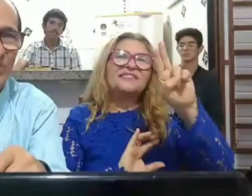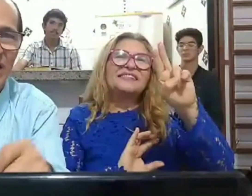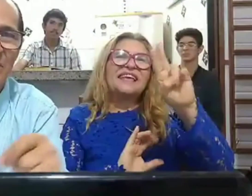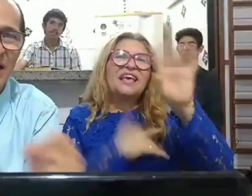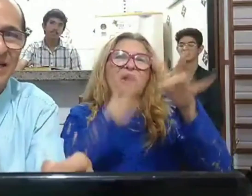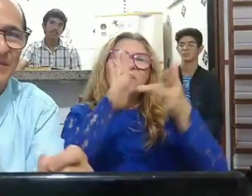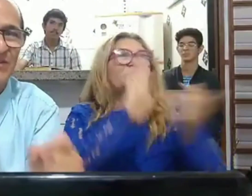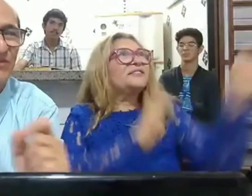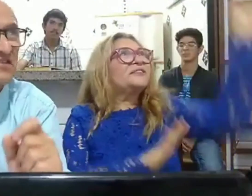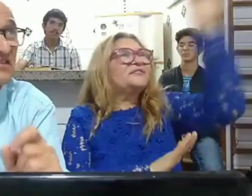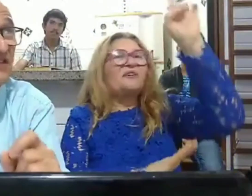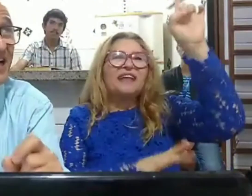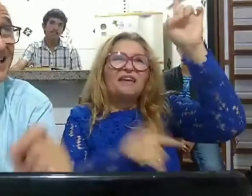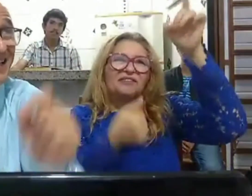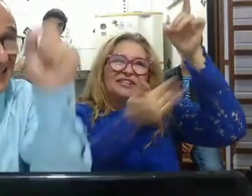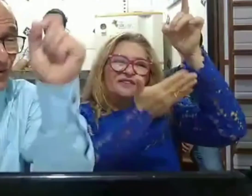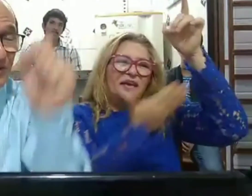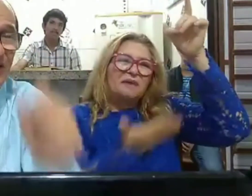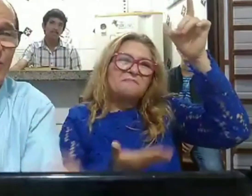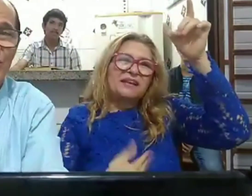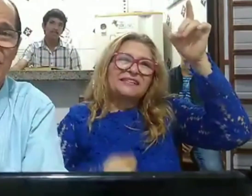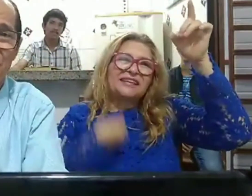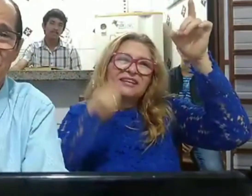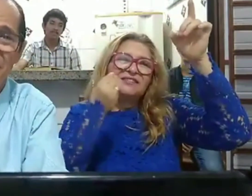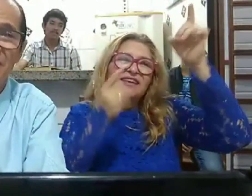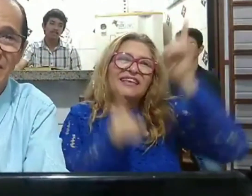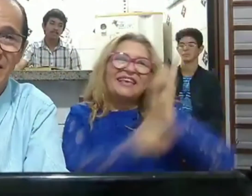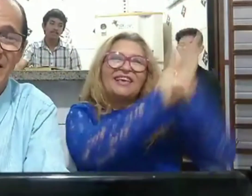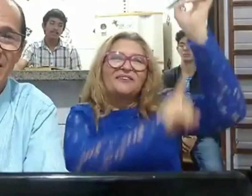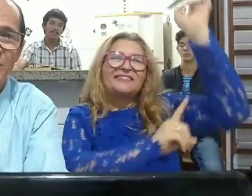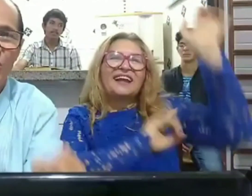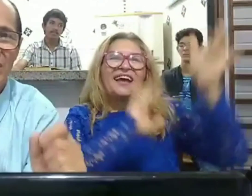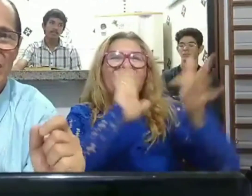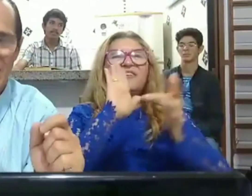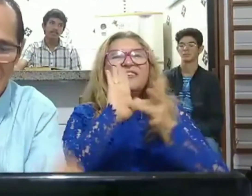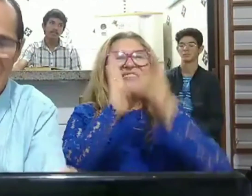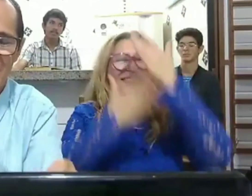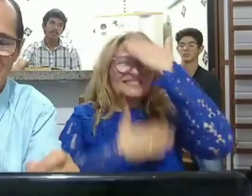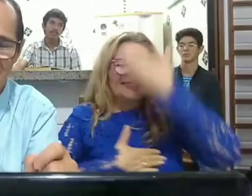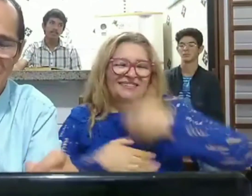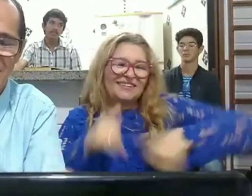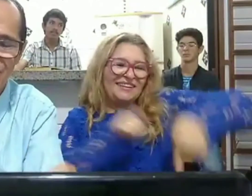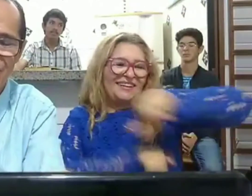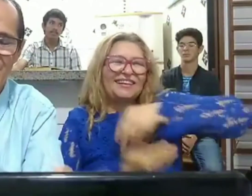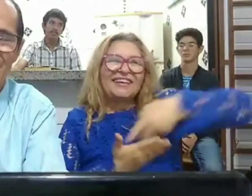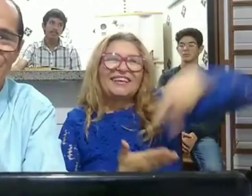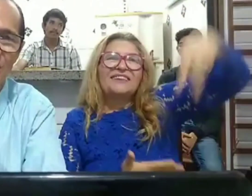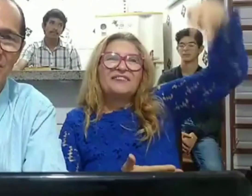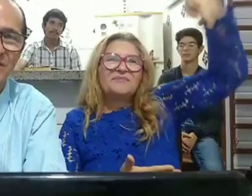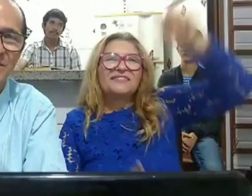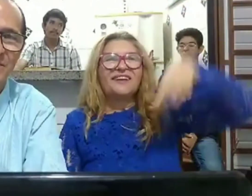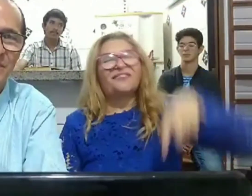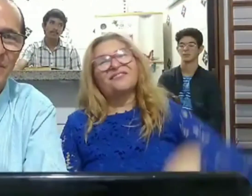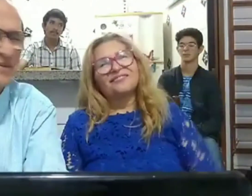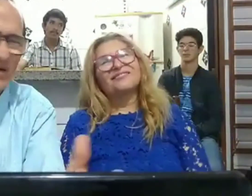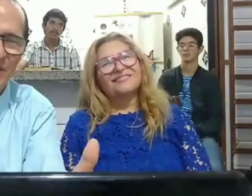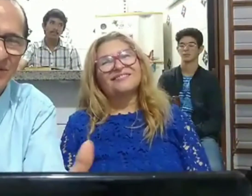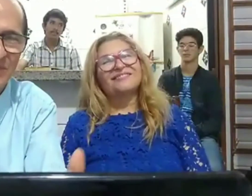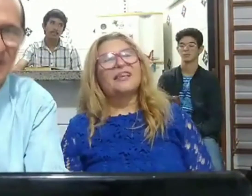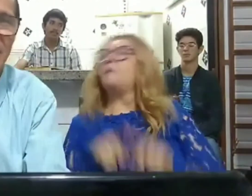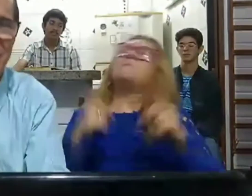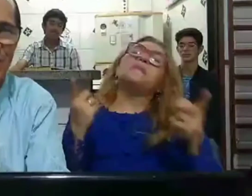quando do arrebatamento, você vai encontrar com Jesus em vida. Porque Ele dá esta garantia para nós. Mas